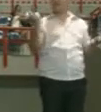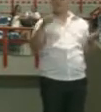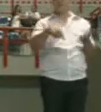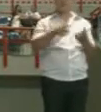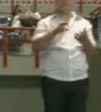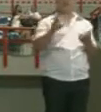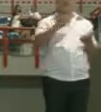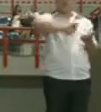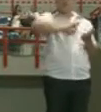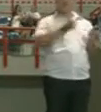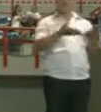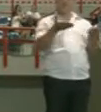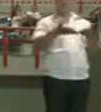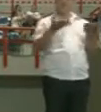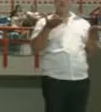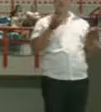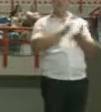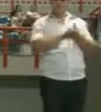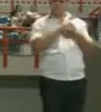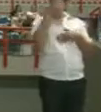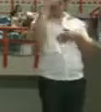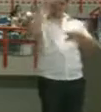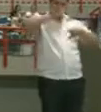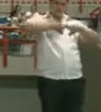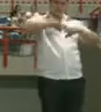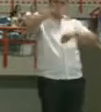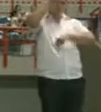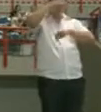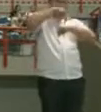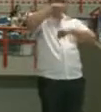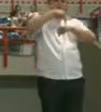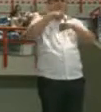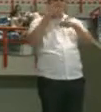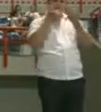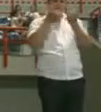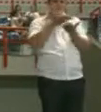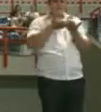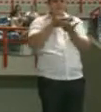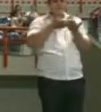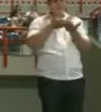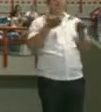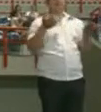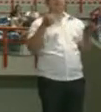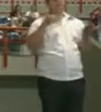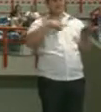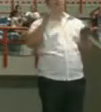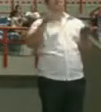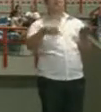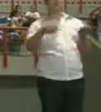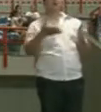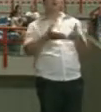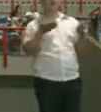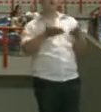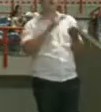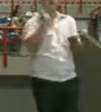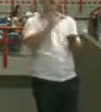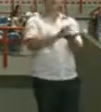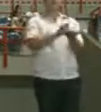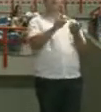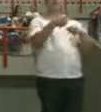Pobre. Afinal de contas, a pessoa sentada numa pedra comendo farinha seca, se não for pobre, eu não sei o que é. Ela é pobre sim, gente,